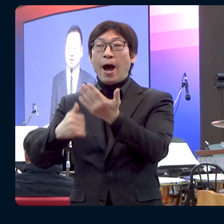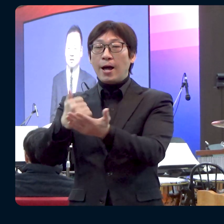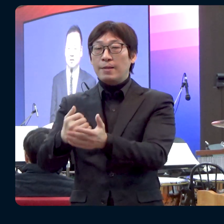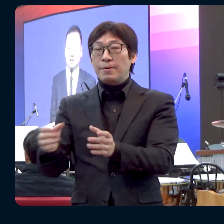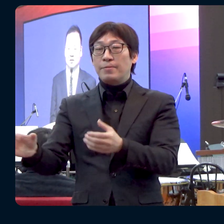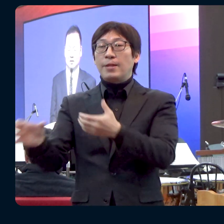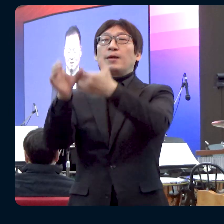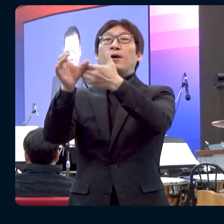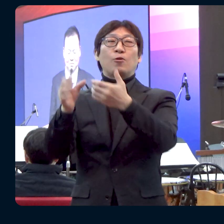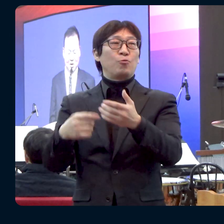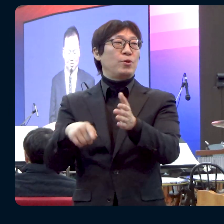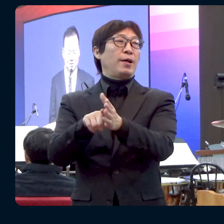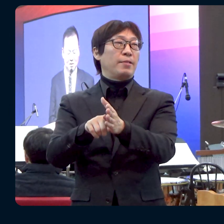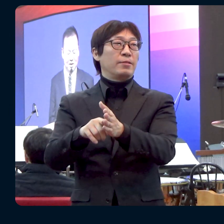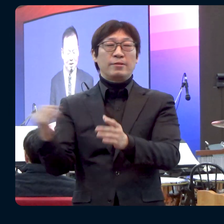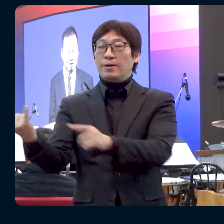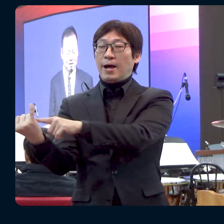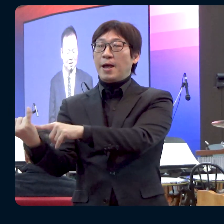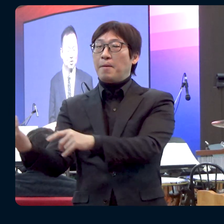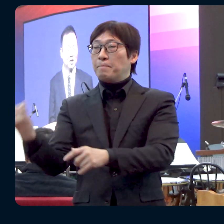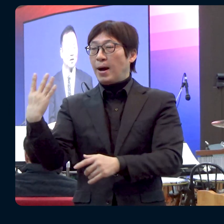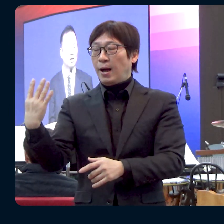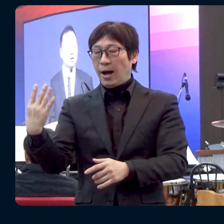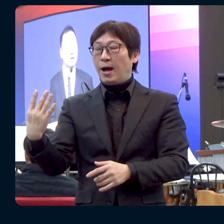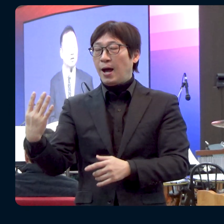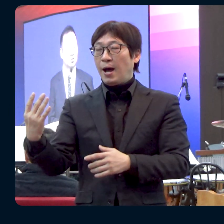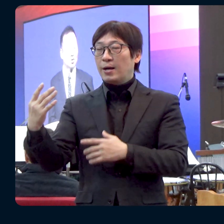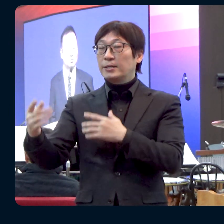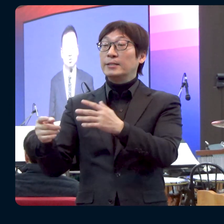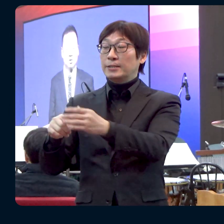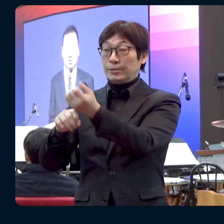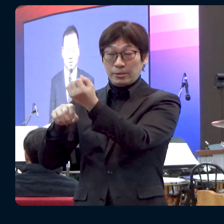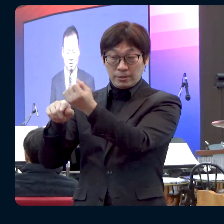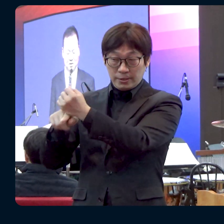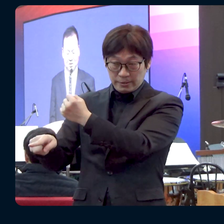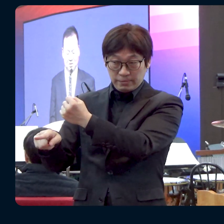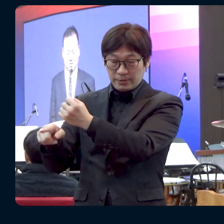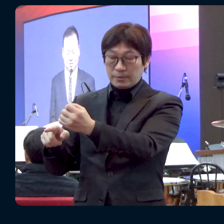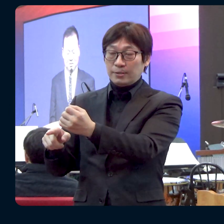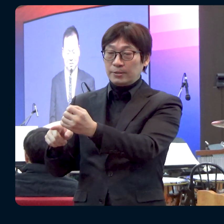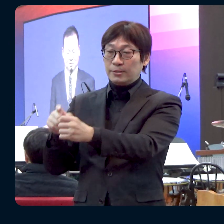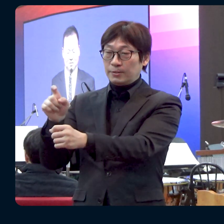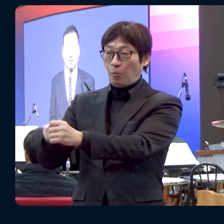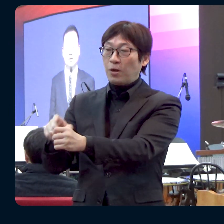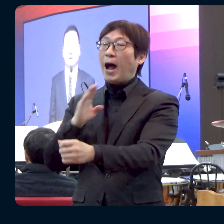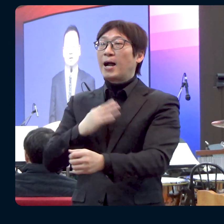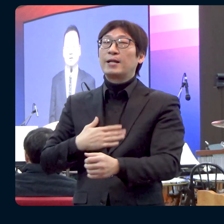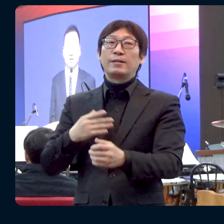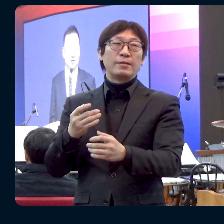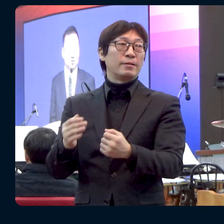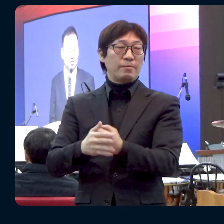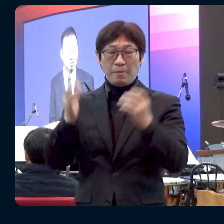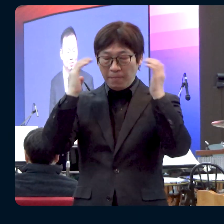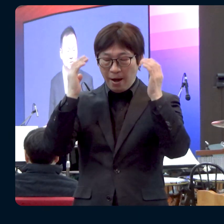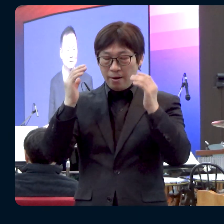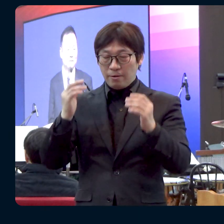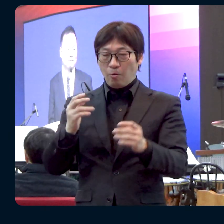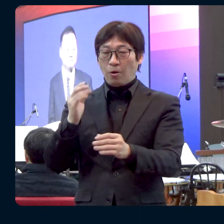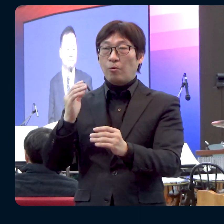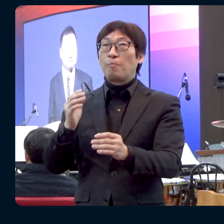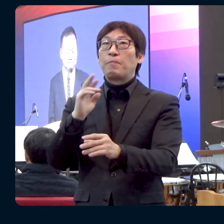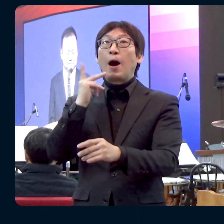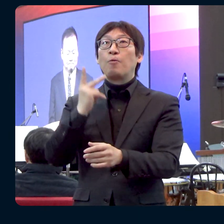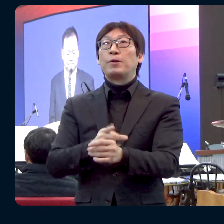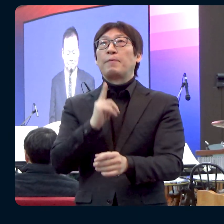말을 하고 있다는 사실을 바울은 깨달았기 때문에 너무 괴로워한 것이죠. 사랑하는 성도